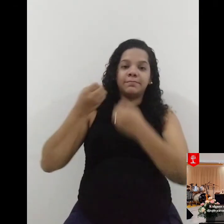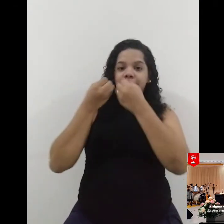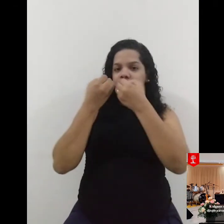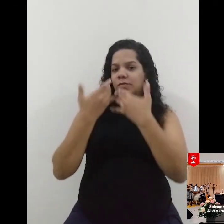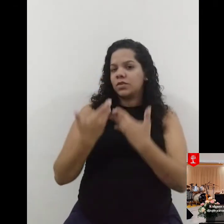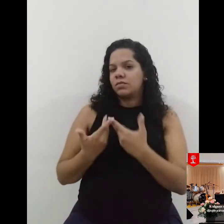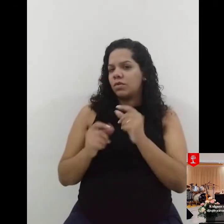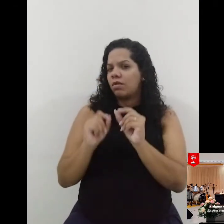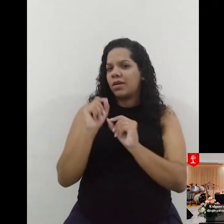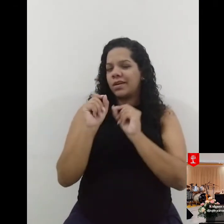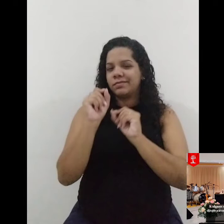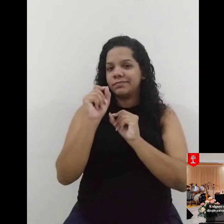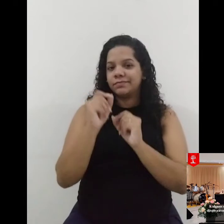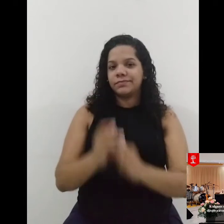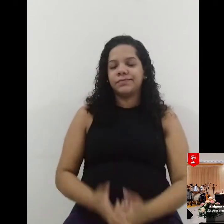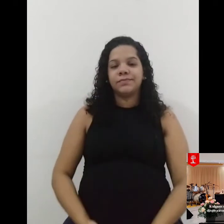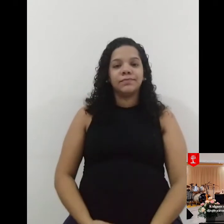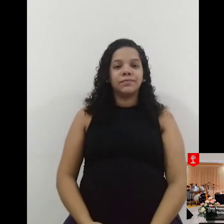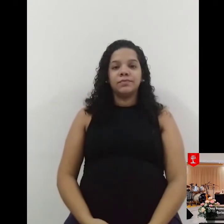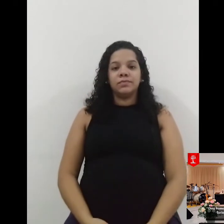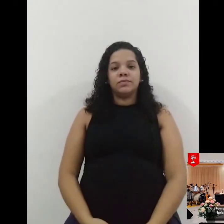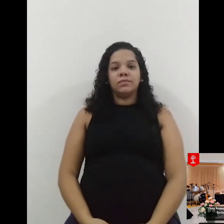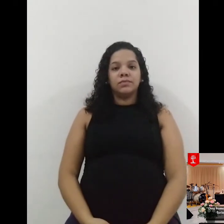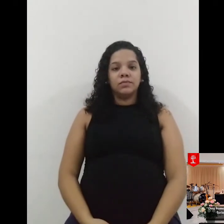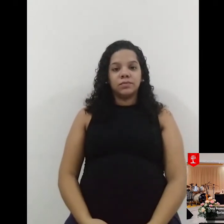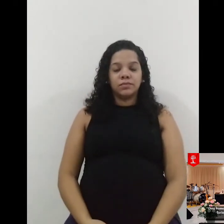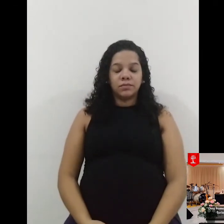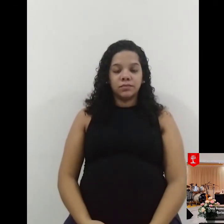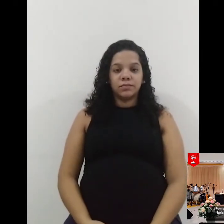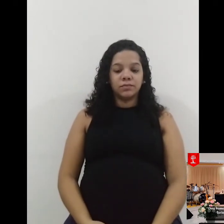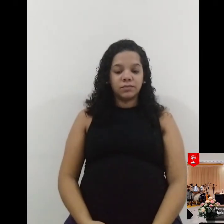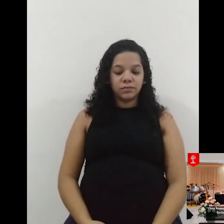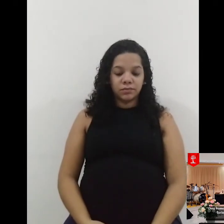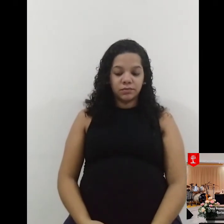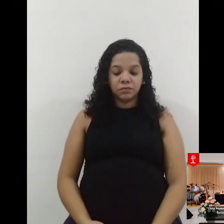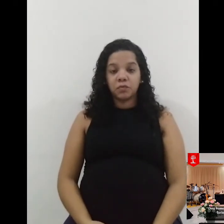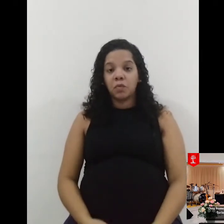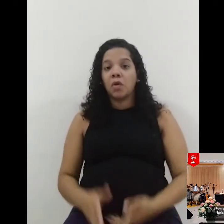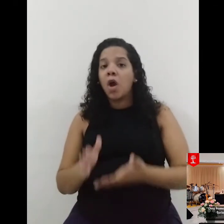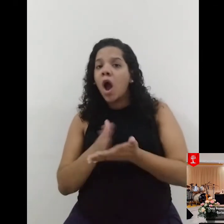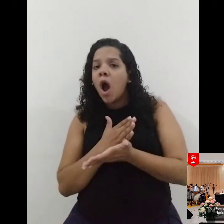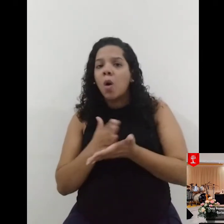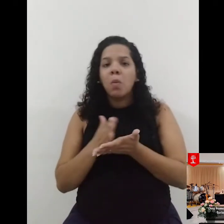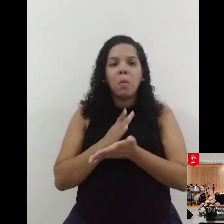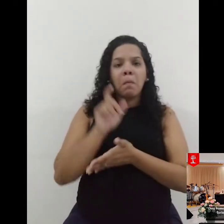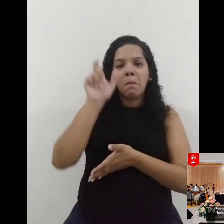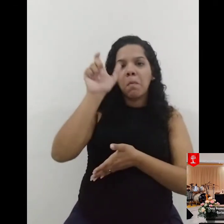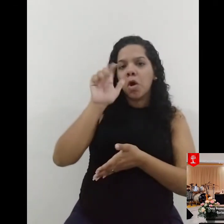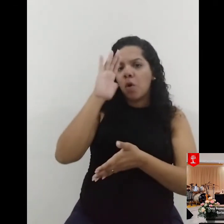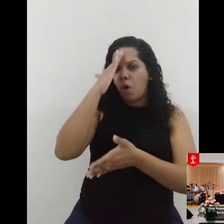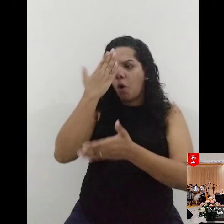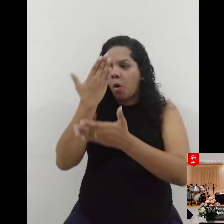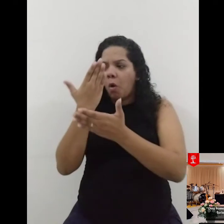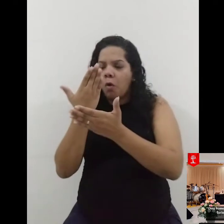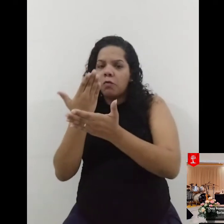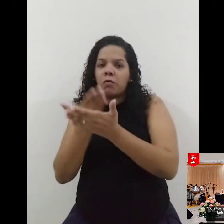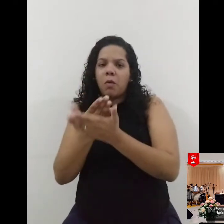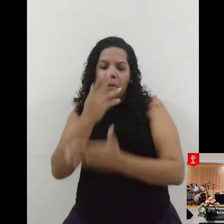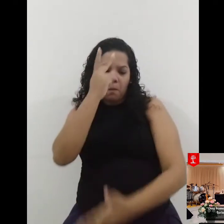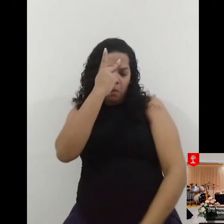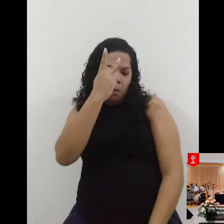Jesus contou esta parábola. 2 homens subiram ao templo para